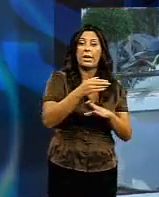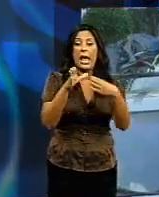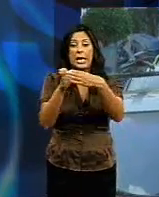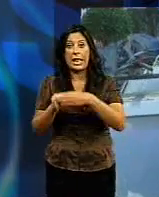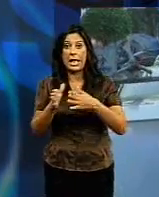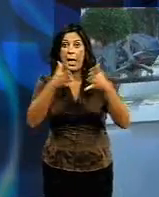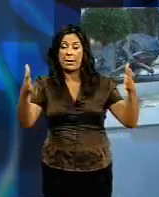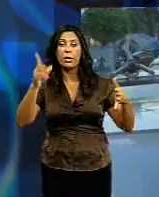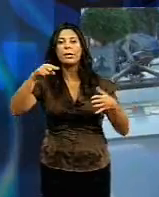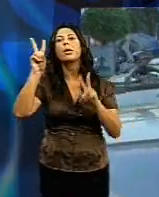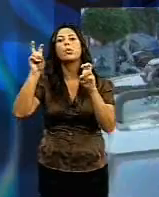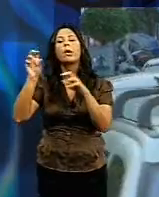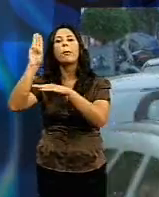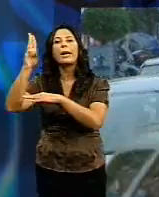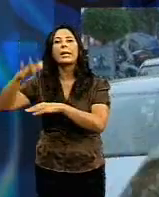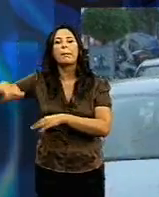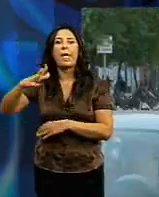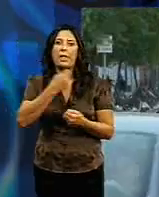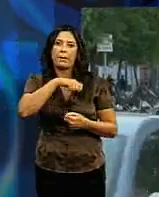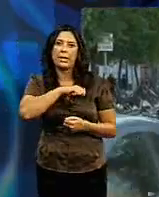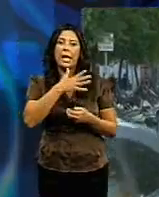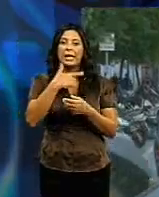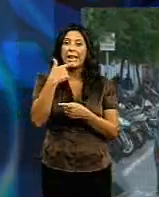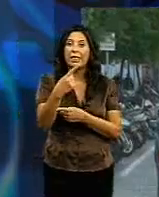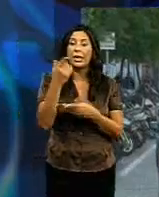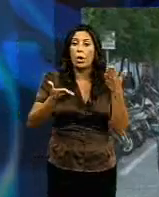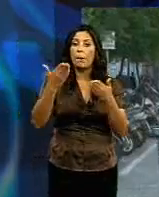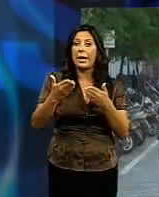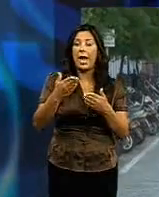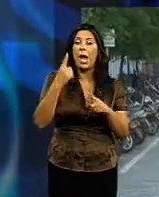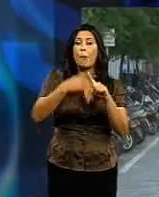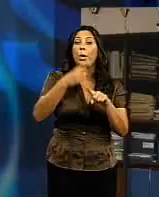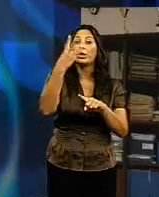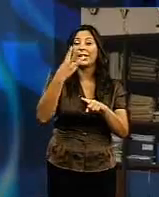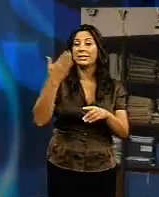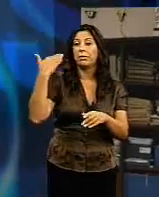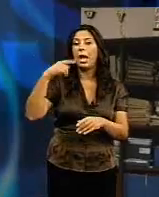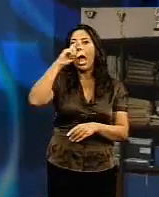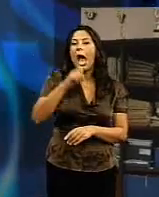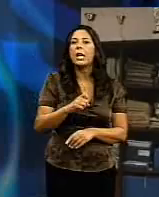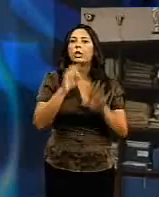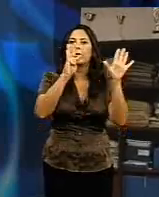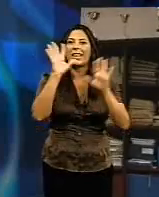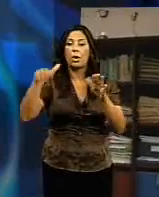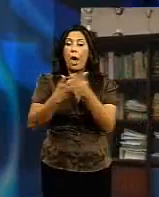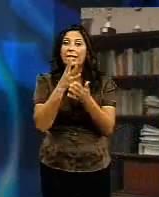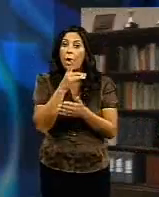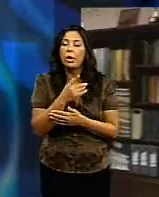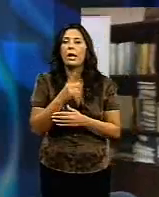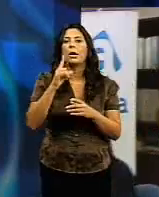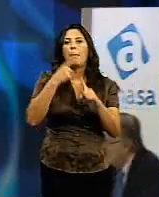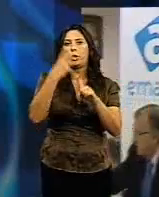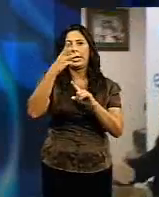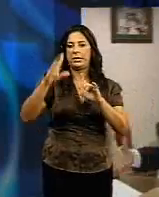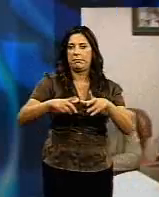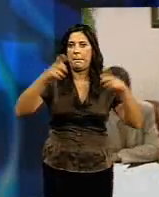nuevo parking a construir en la Plaza de la Hispanidad, triplicándose el número de las existentes en la ciudad en el año 1995. En los